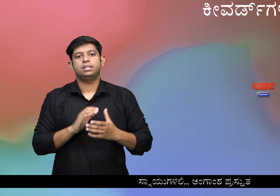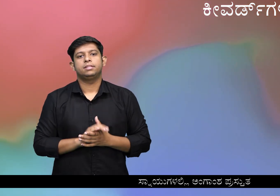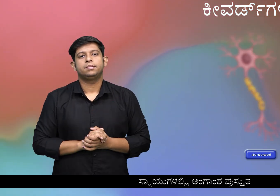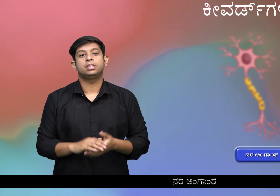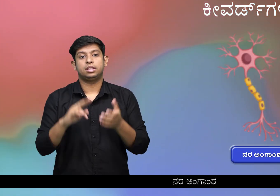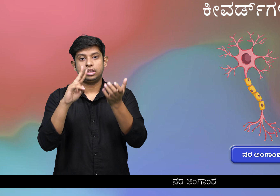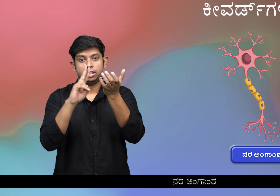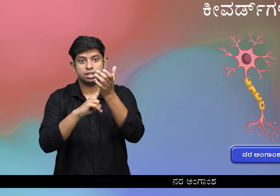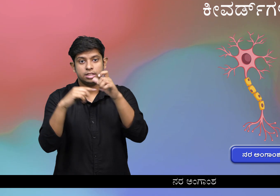ನರ ಅಂಗಾಂಶ,